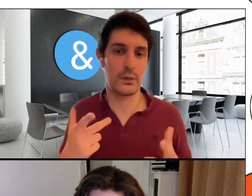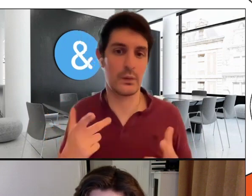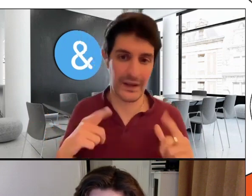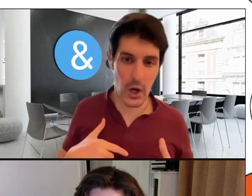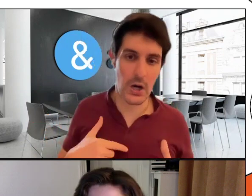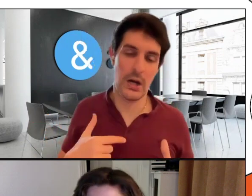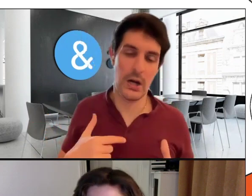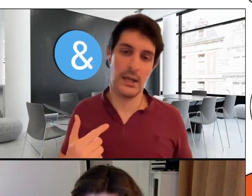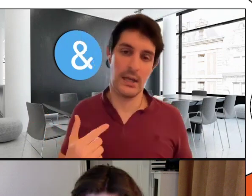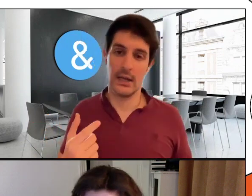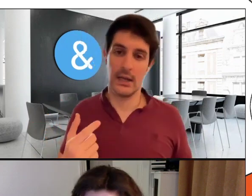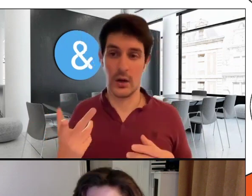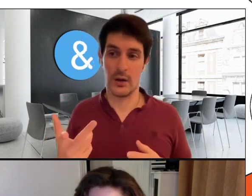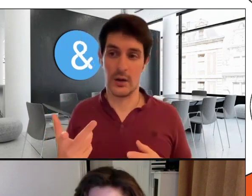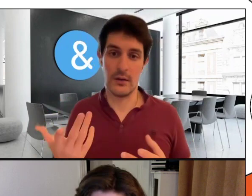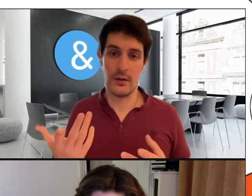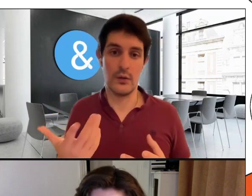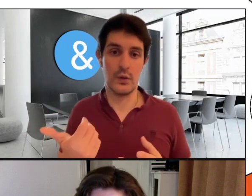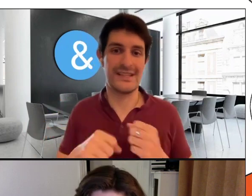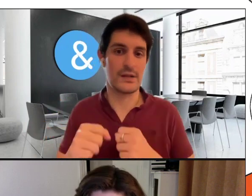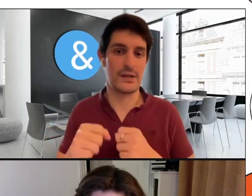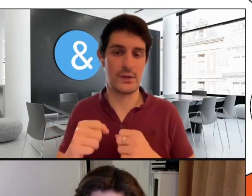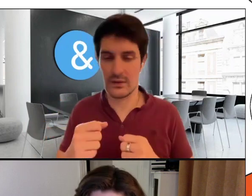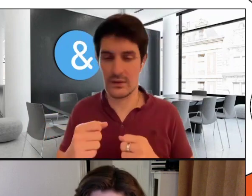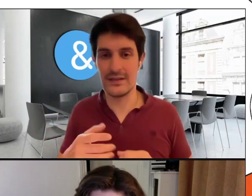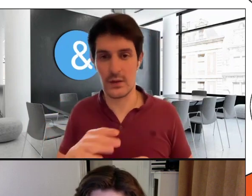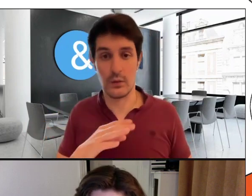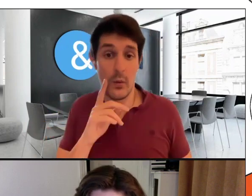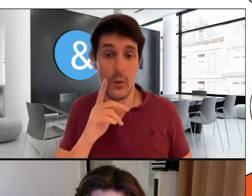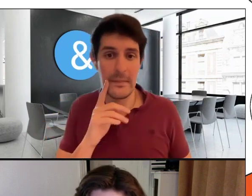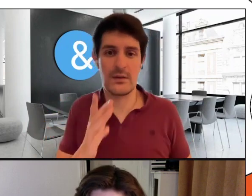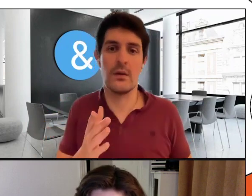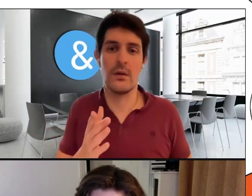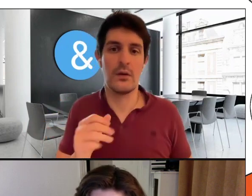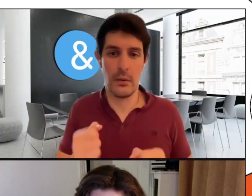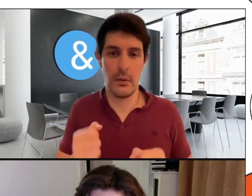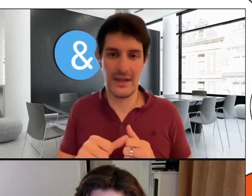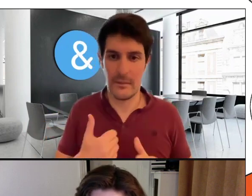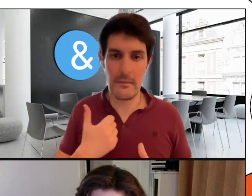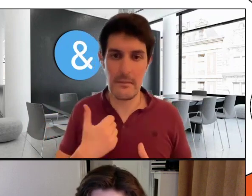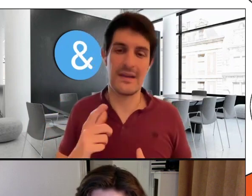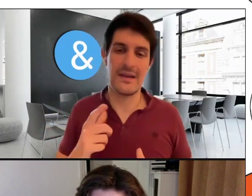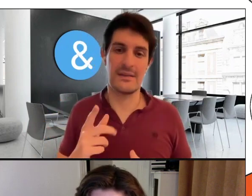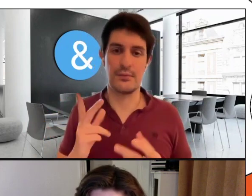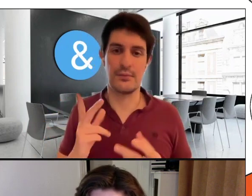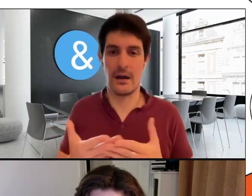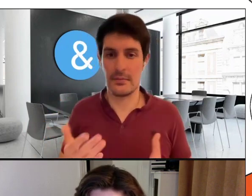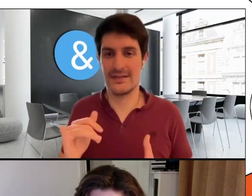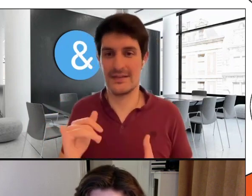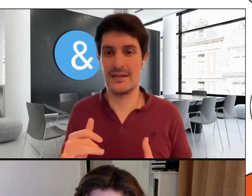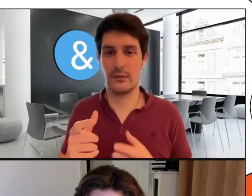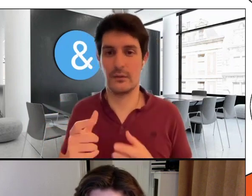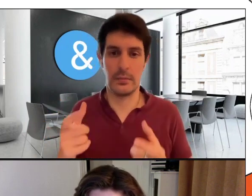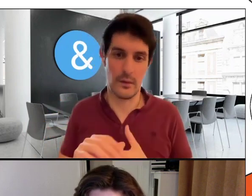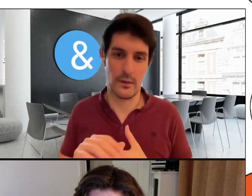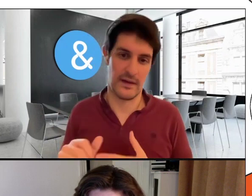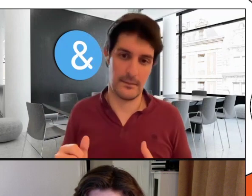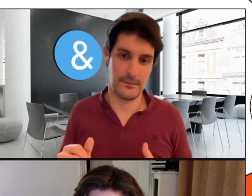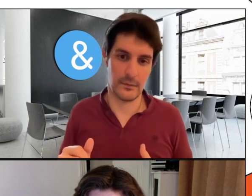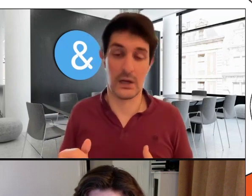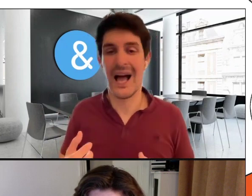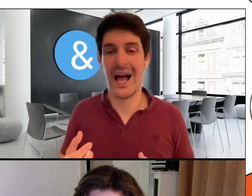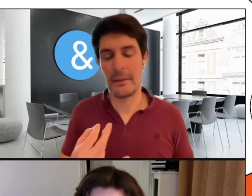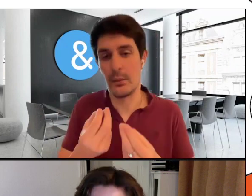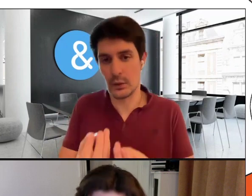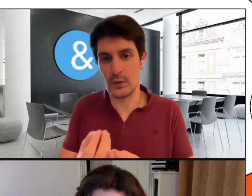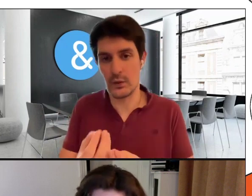école, une organisation qui s'en occupe. Pourquoi? Parce que tu peux payer toi-même, mais c'est plus simple si l'entreprise le fait. Voilà. On peut